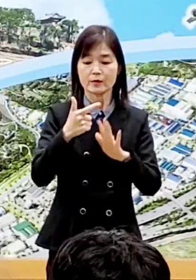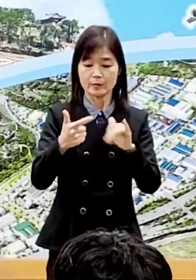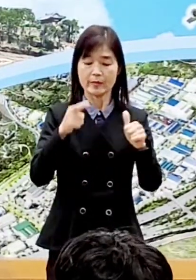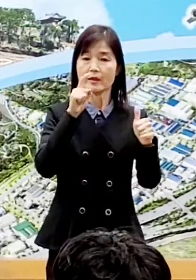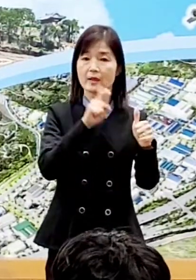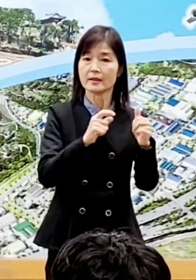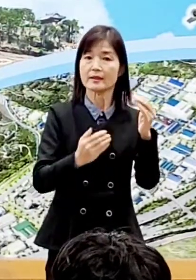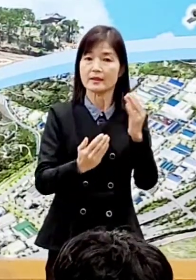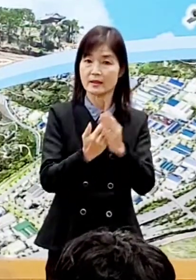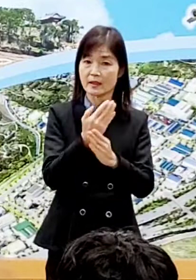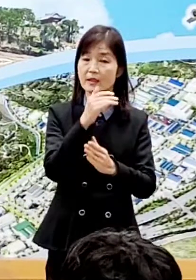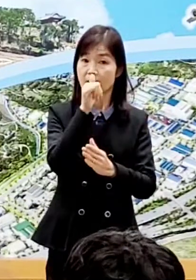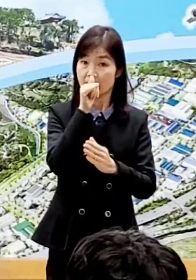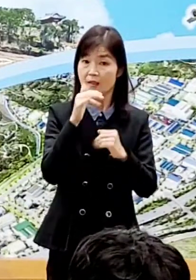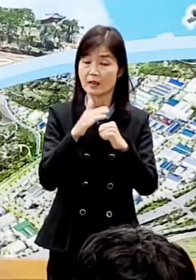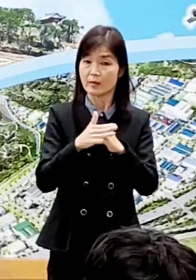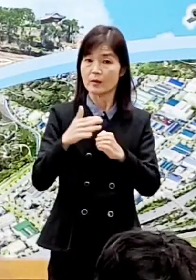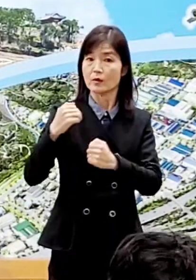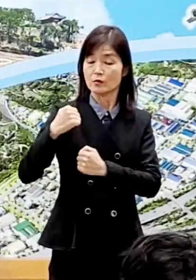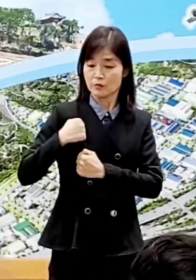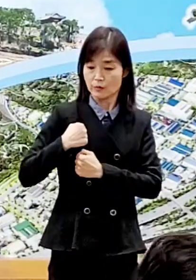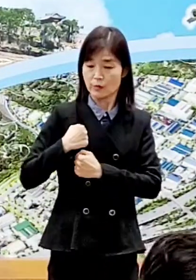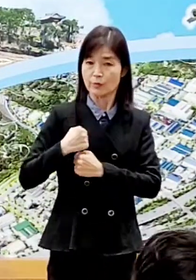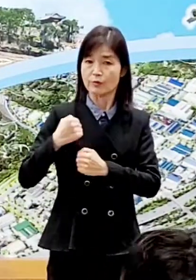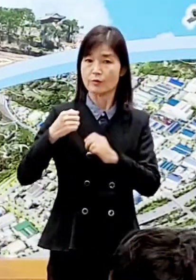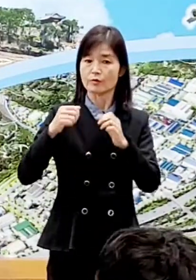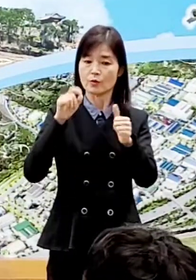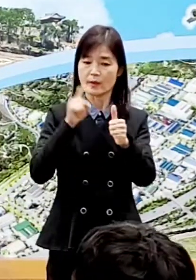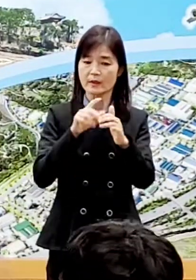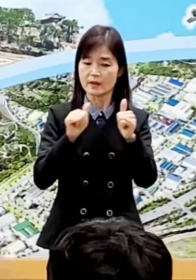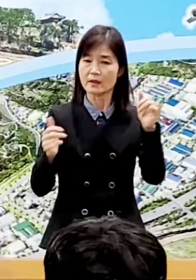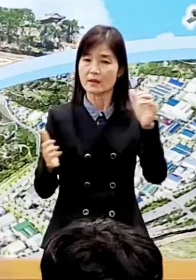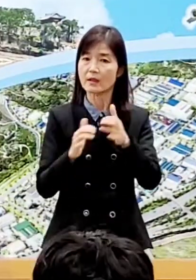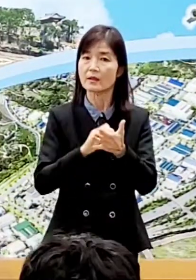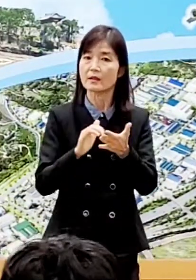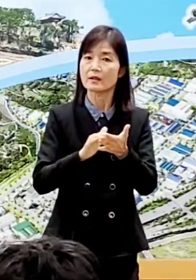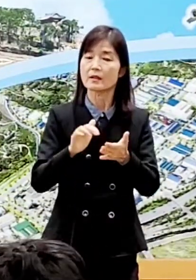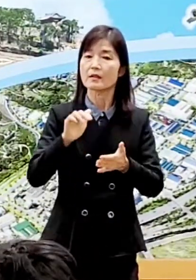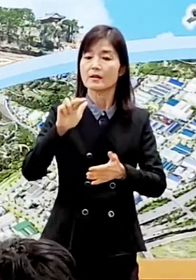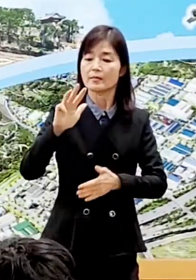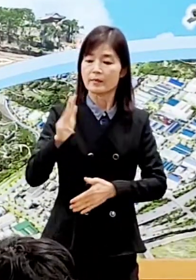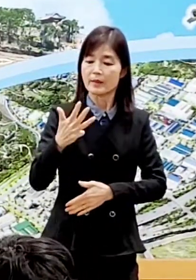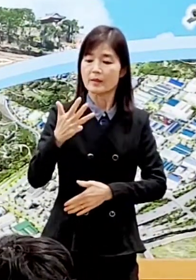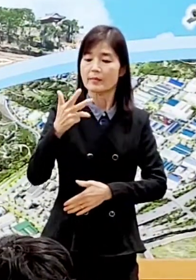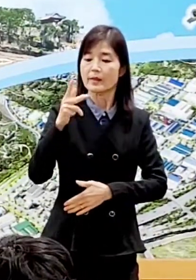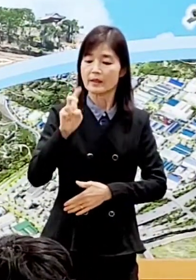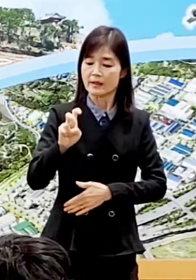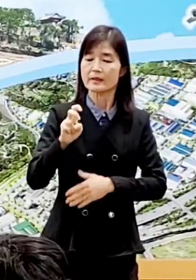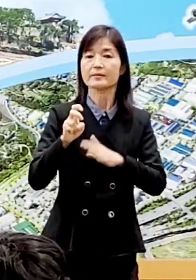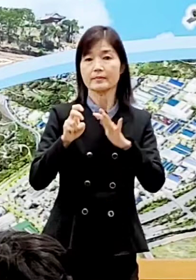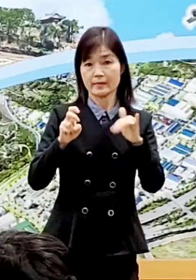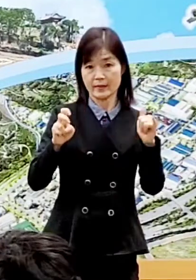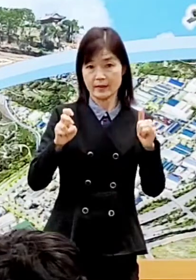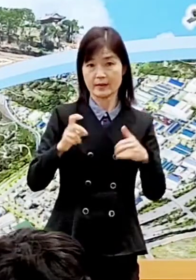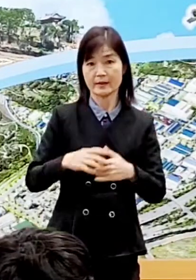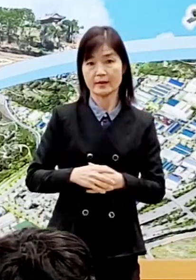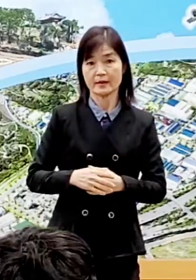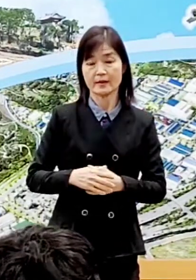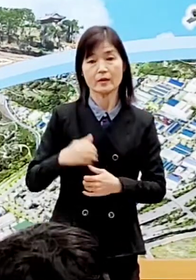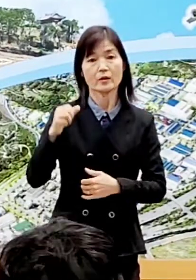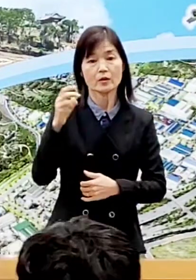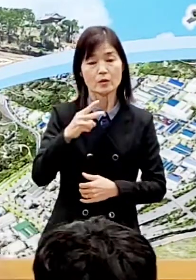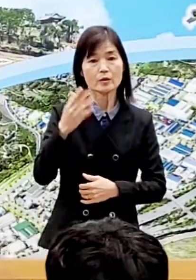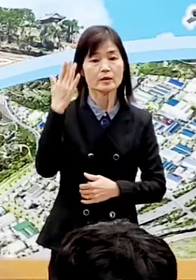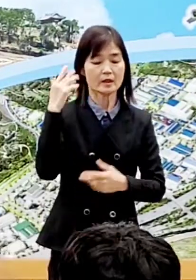16명의 확진자가 추가 발생함으로써 군부대 관련 확진자는 모두 820명입니다.